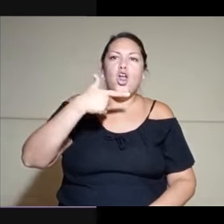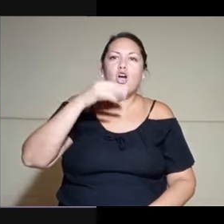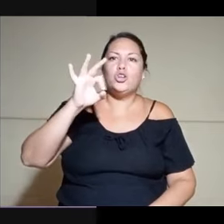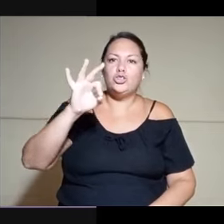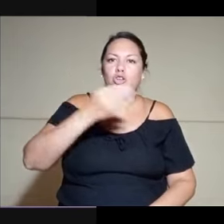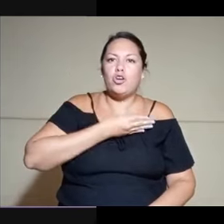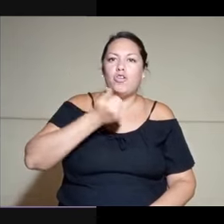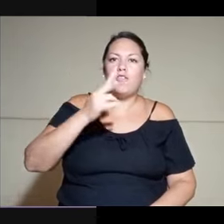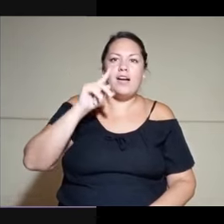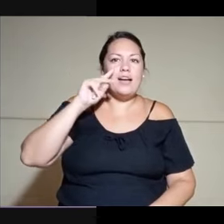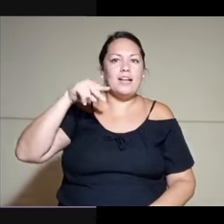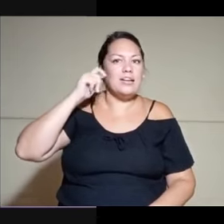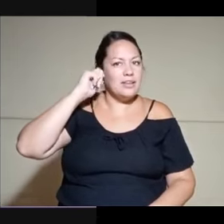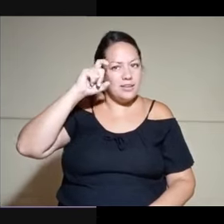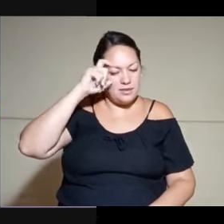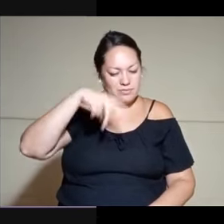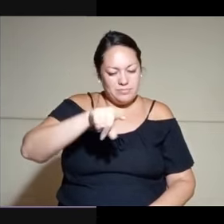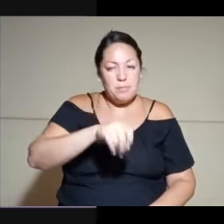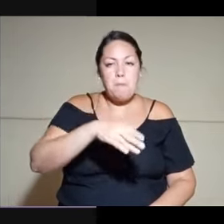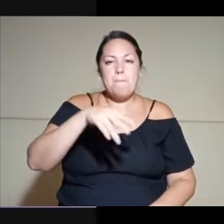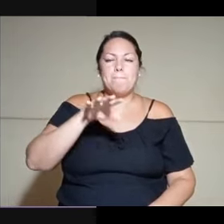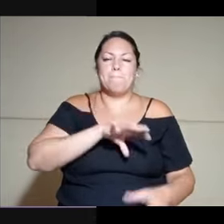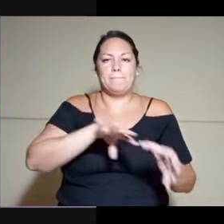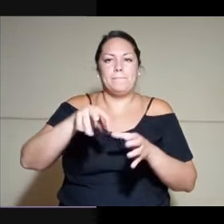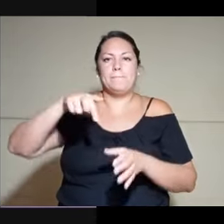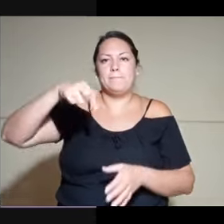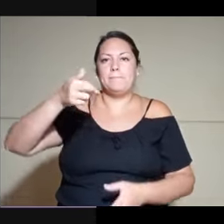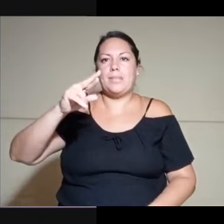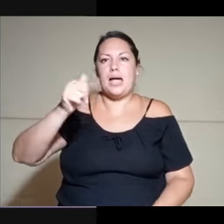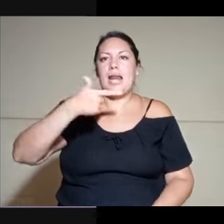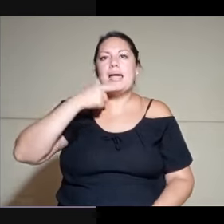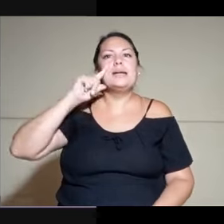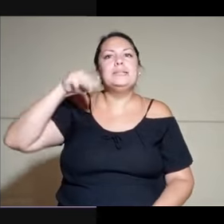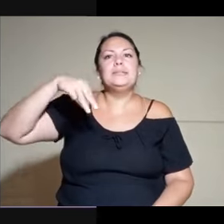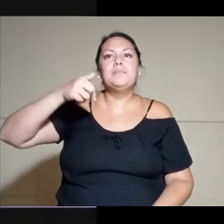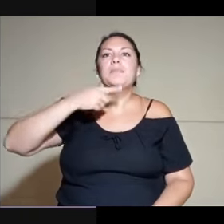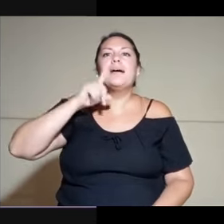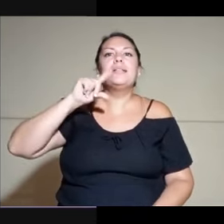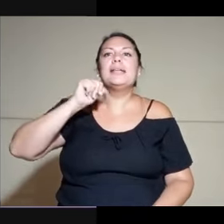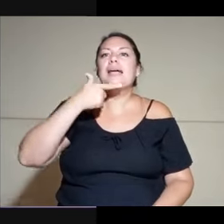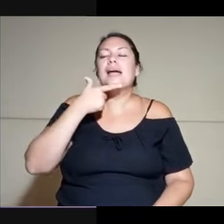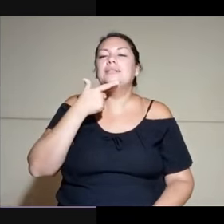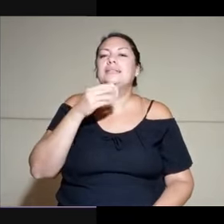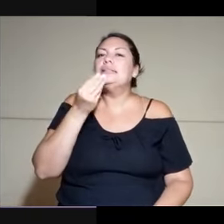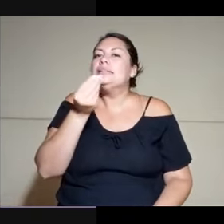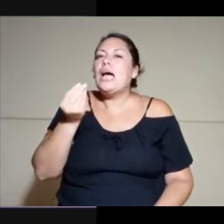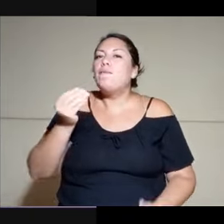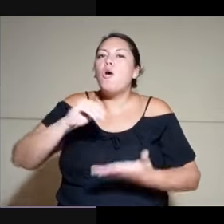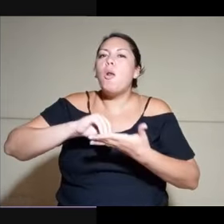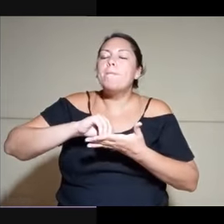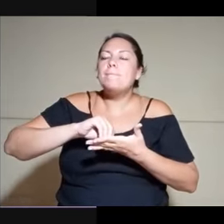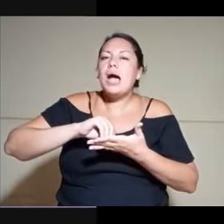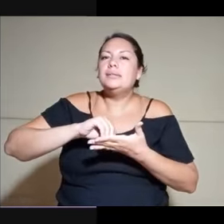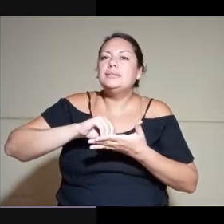parte posterior, también tiene que ver con el glosofaringio. Pero la parte parasimpática no solamente